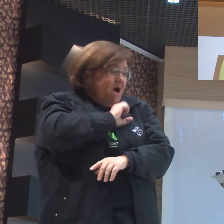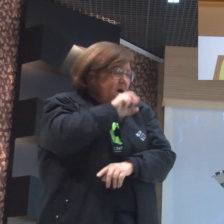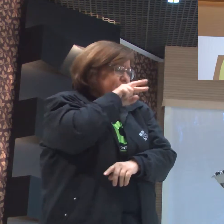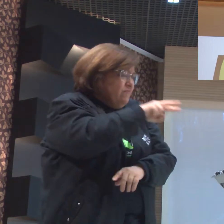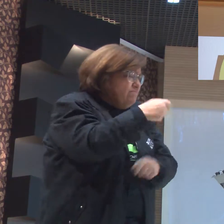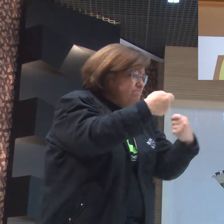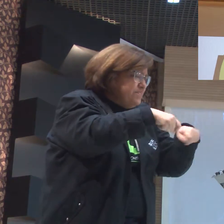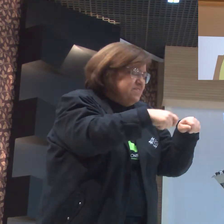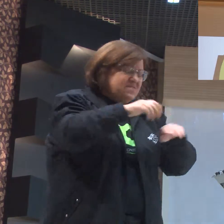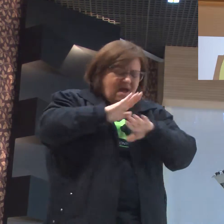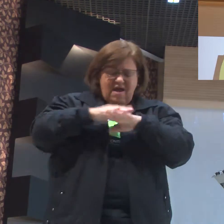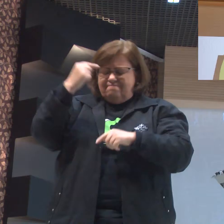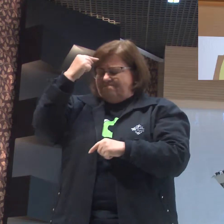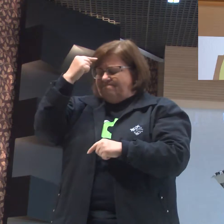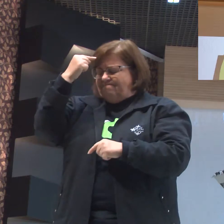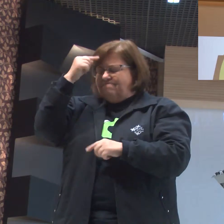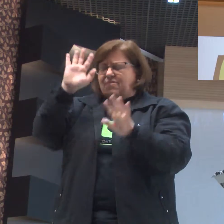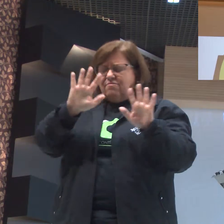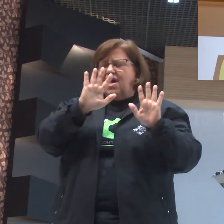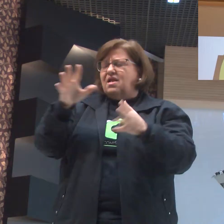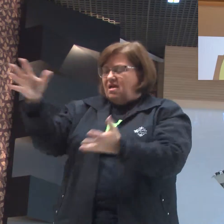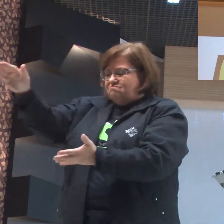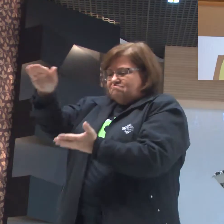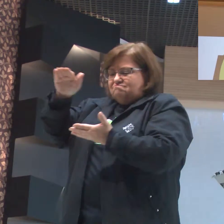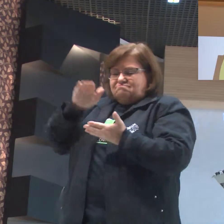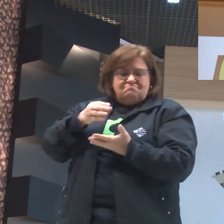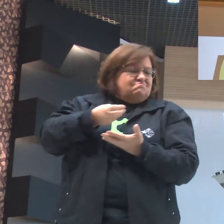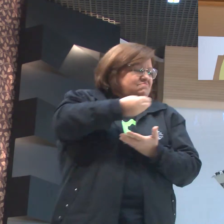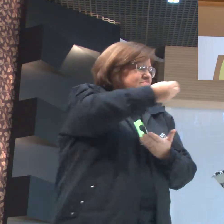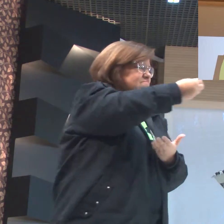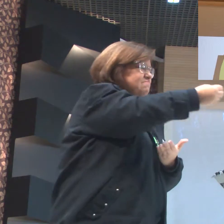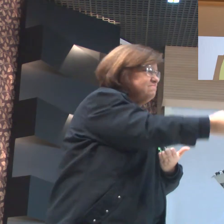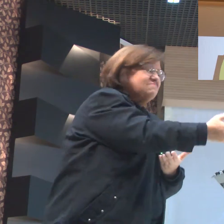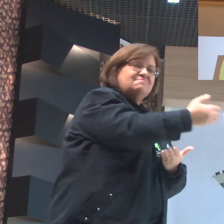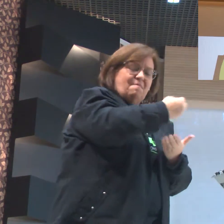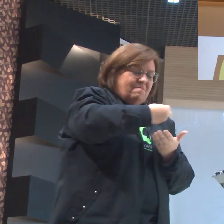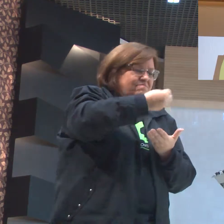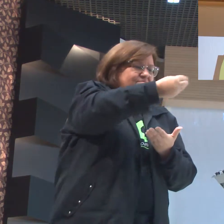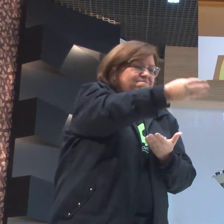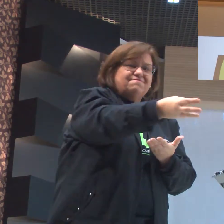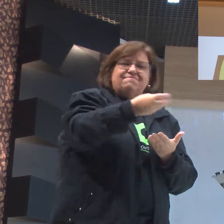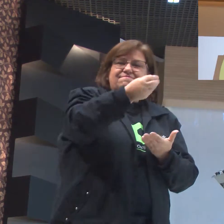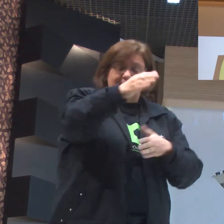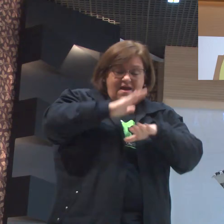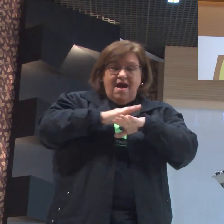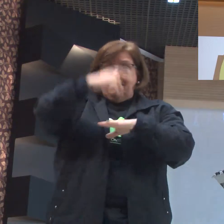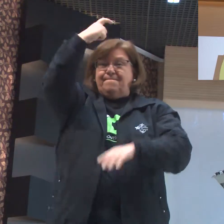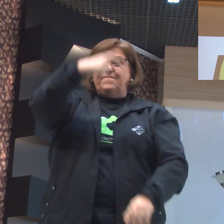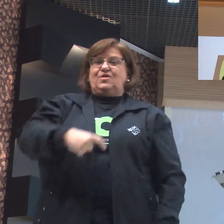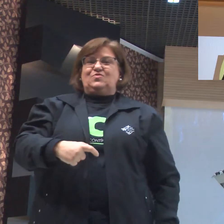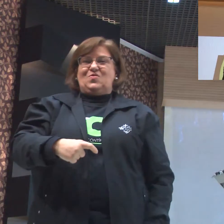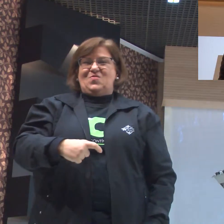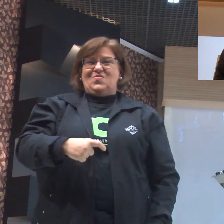interpretação. Era voluntário. Mesmo porque comunismo é um regime falido